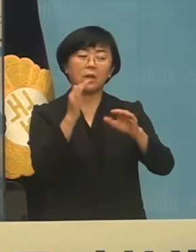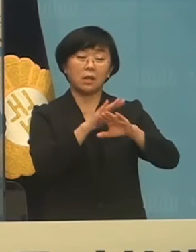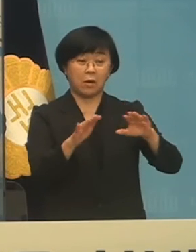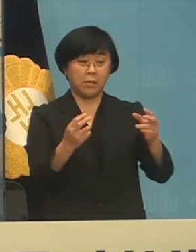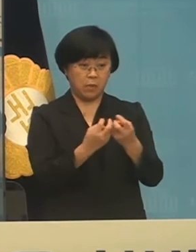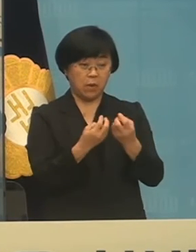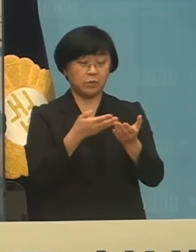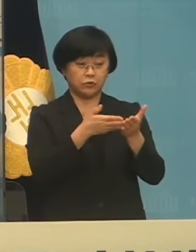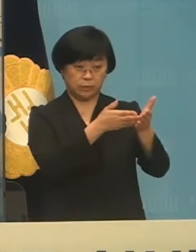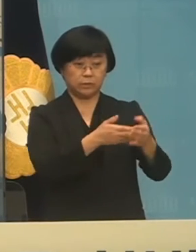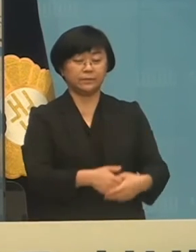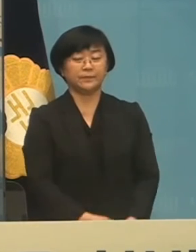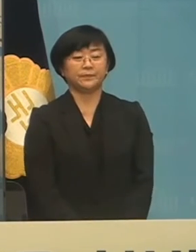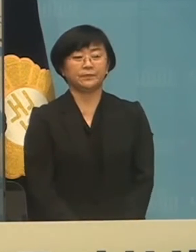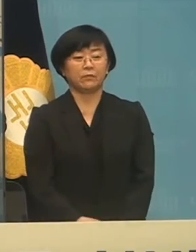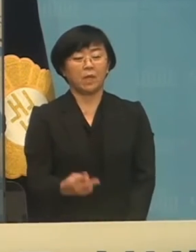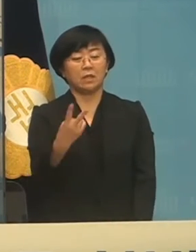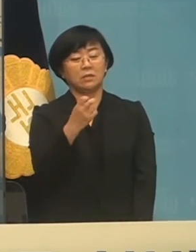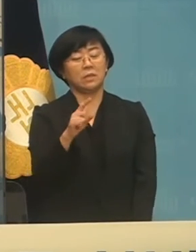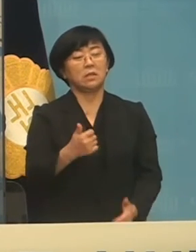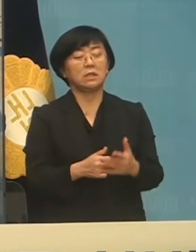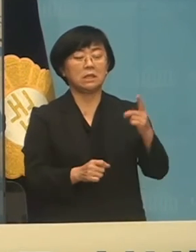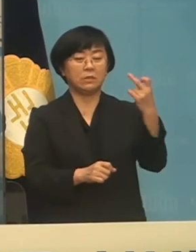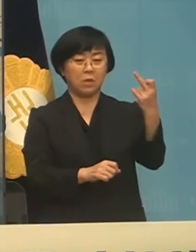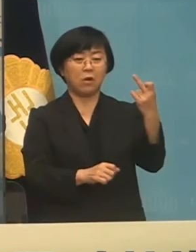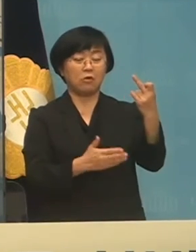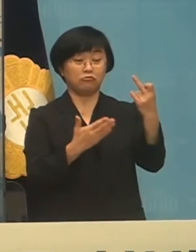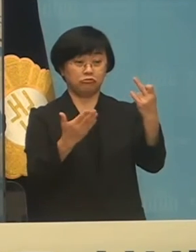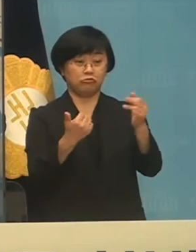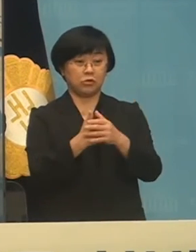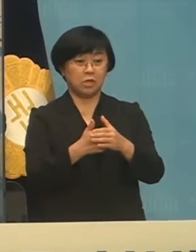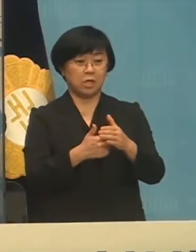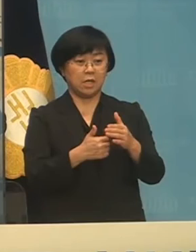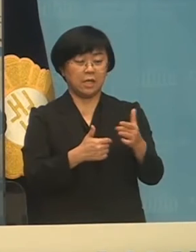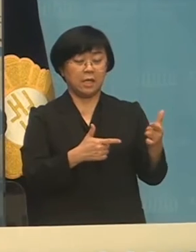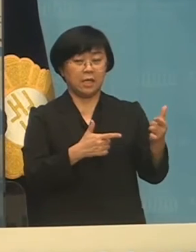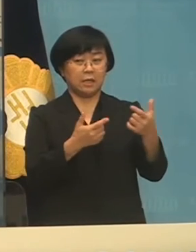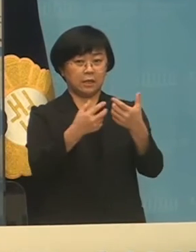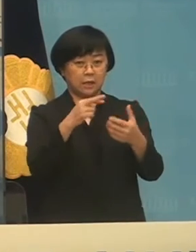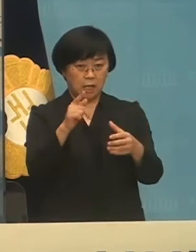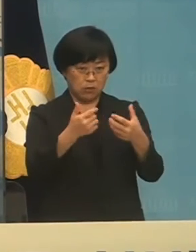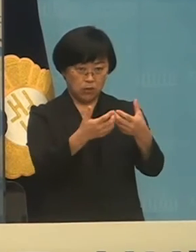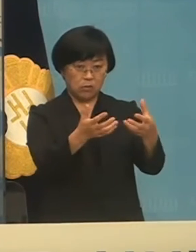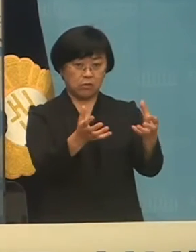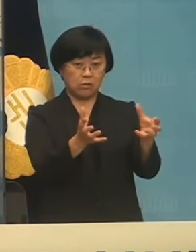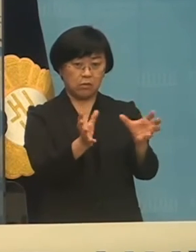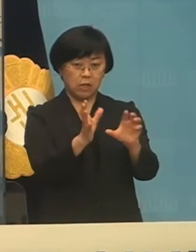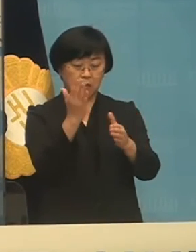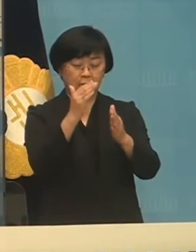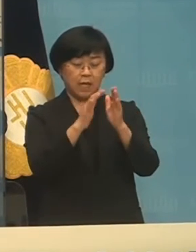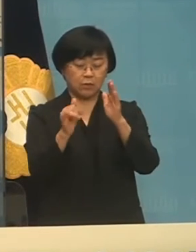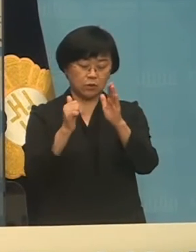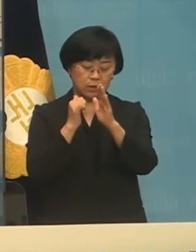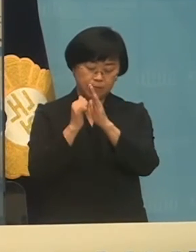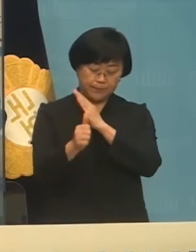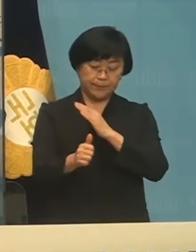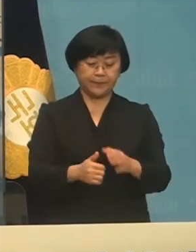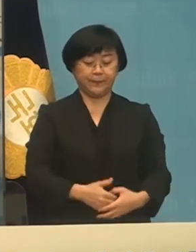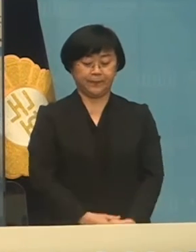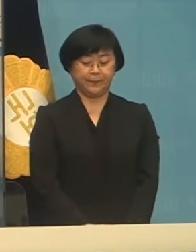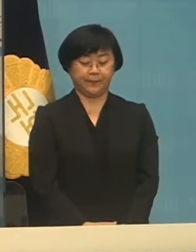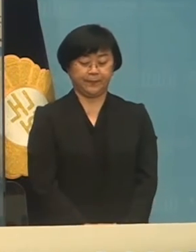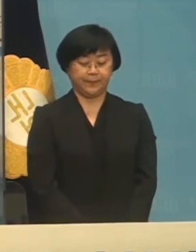마련해 주십시오. 2021년 12월 9일 공사일 단원고 가족 대표 김정은입니다.